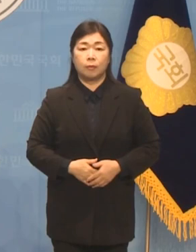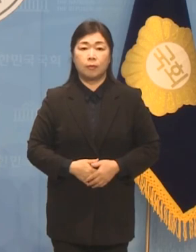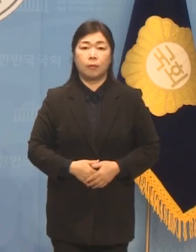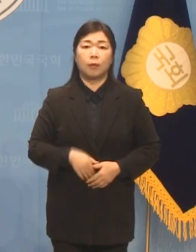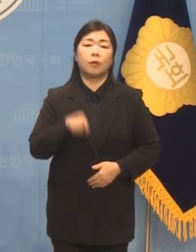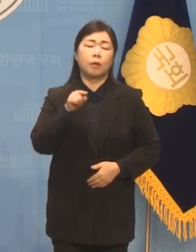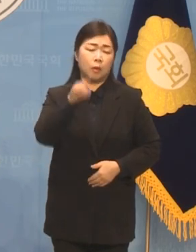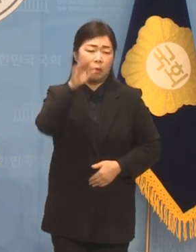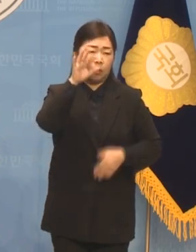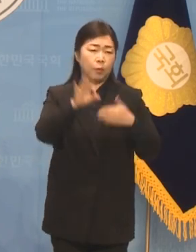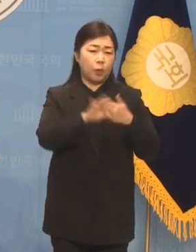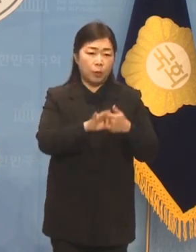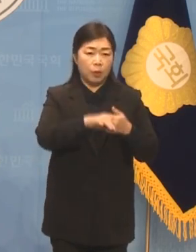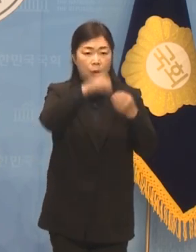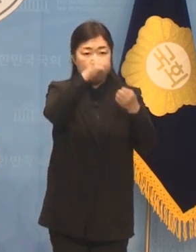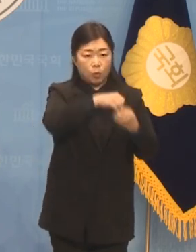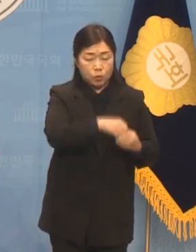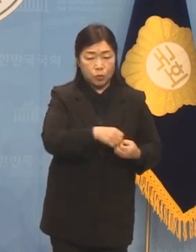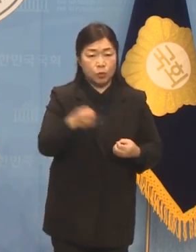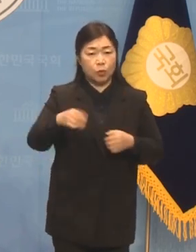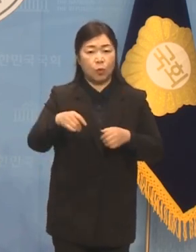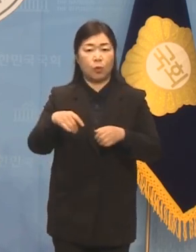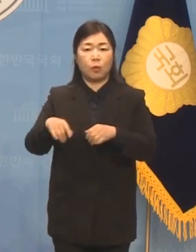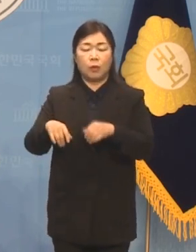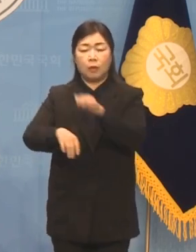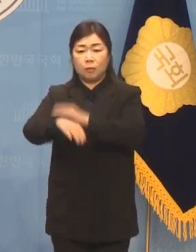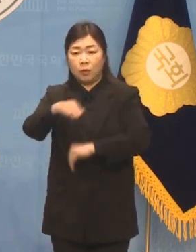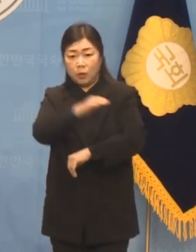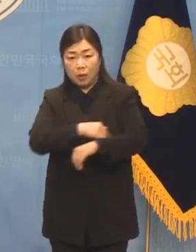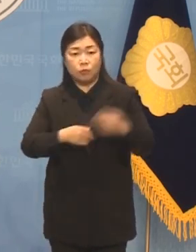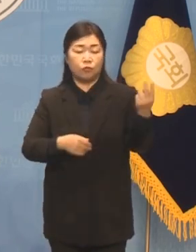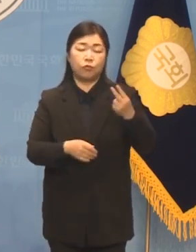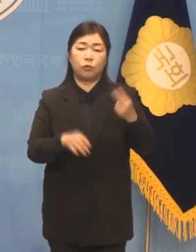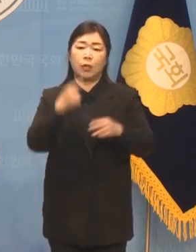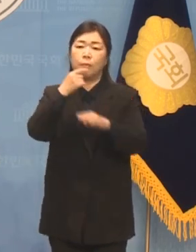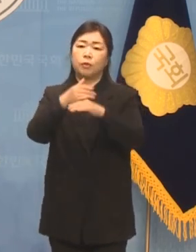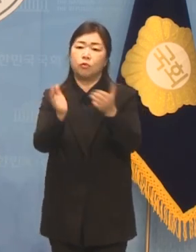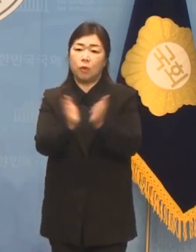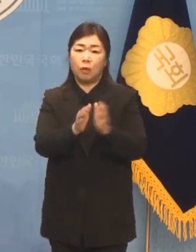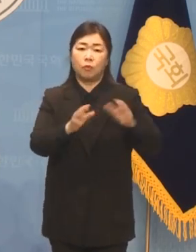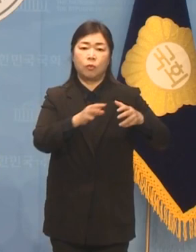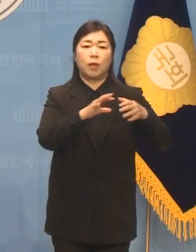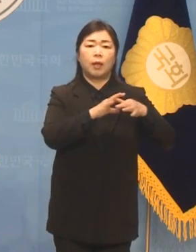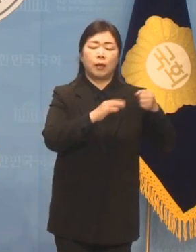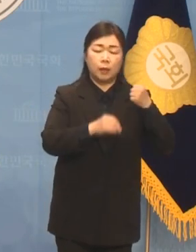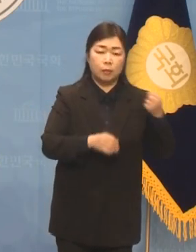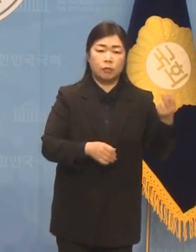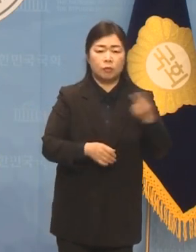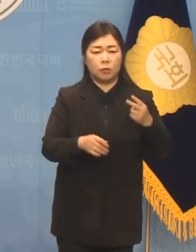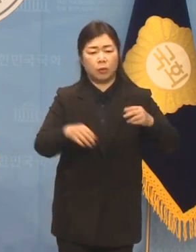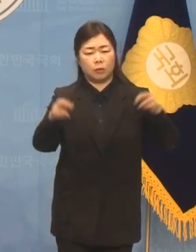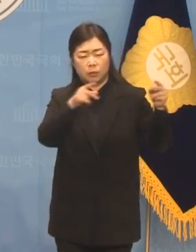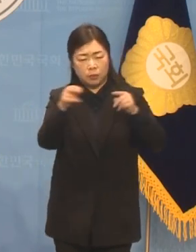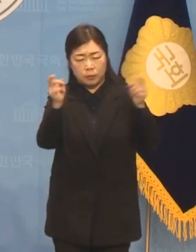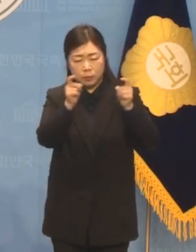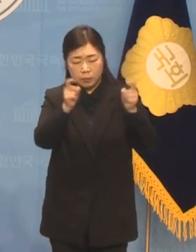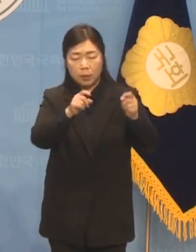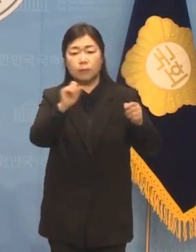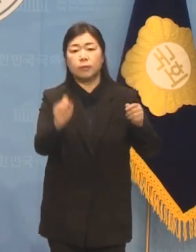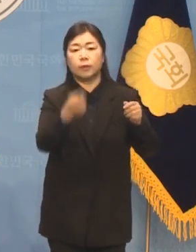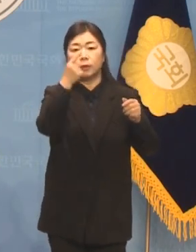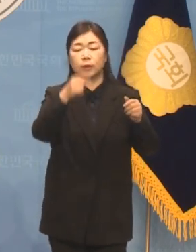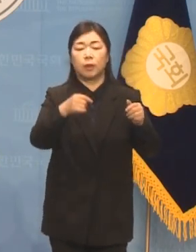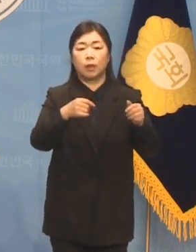은밀한 공모가 키워놓은 아무것도 해결하지 못하는 정치의 위기를 그냥 바라보지 않겠습니다.